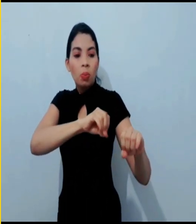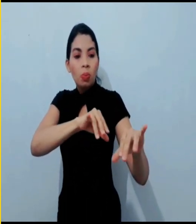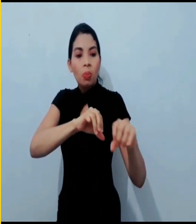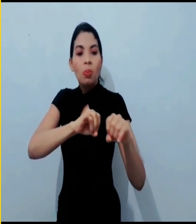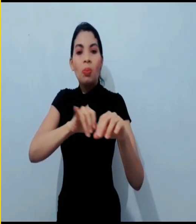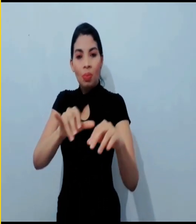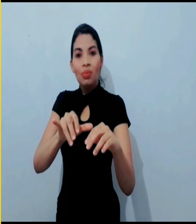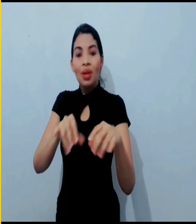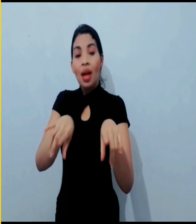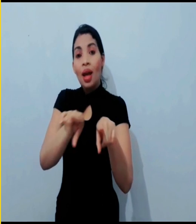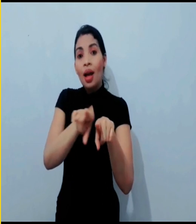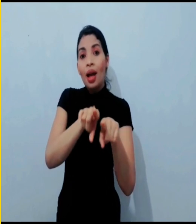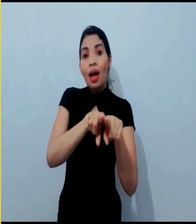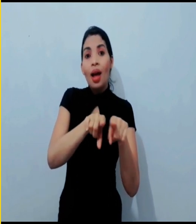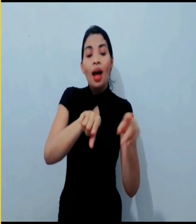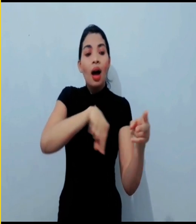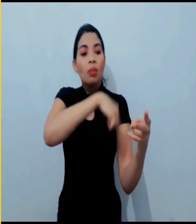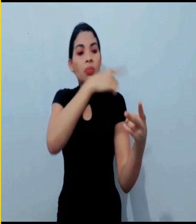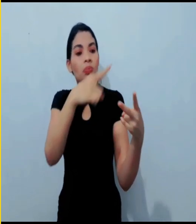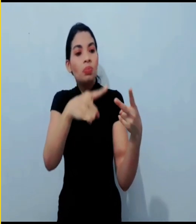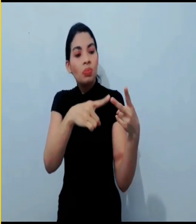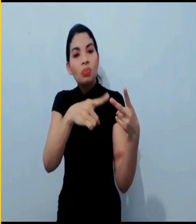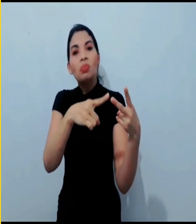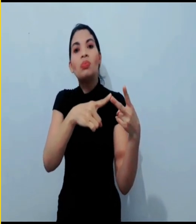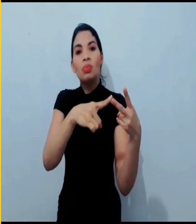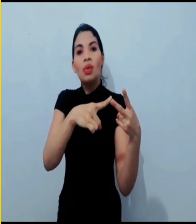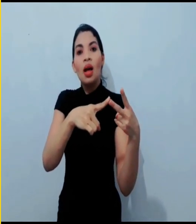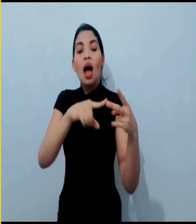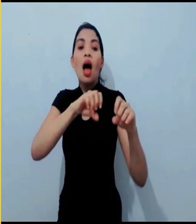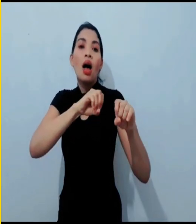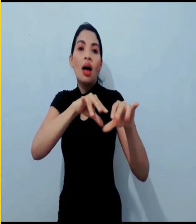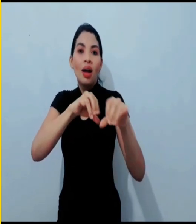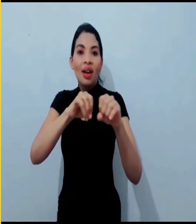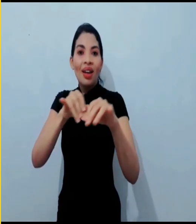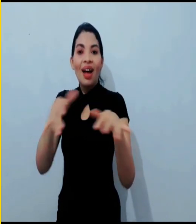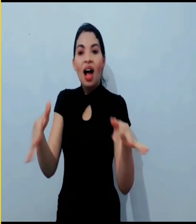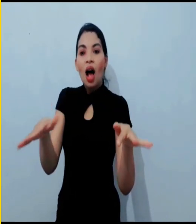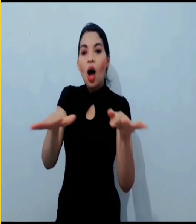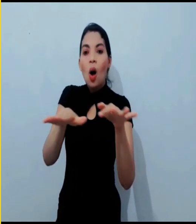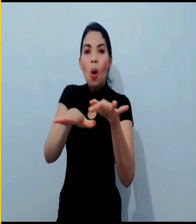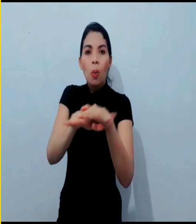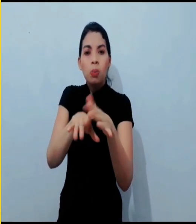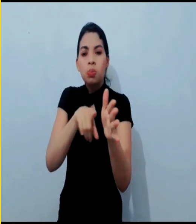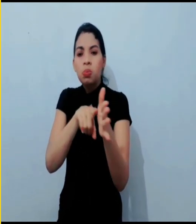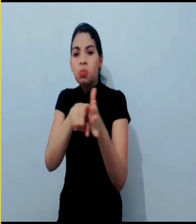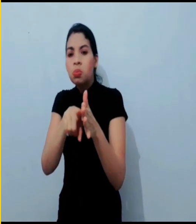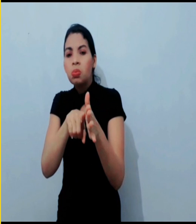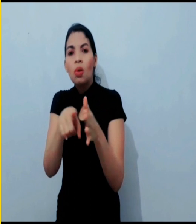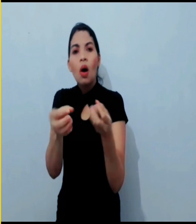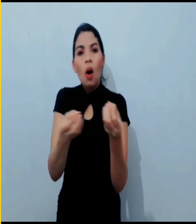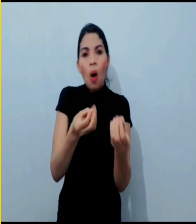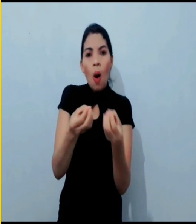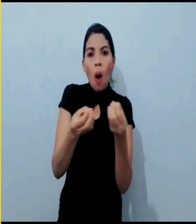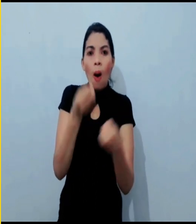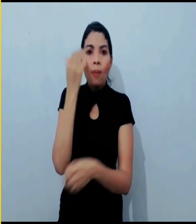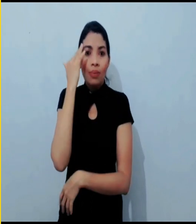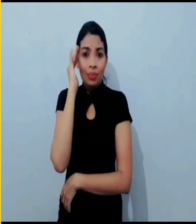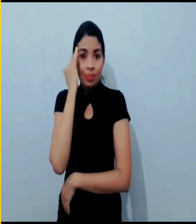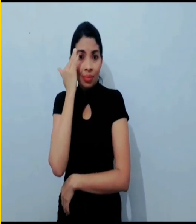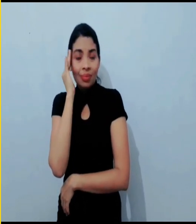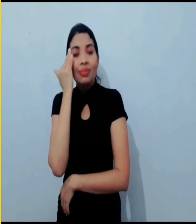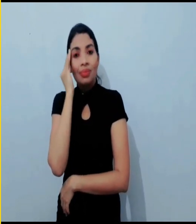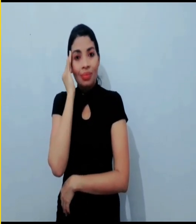Analisar a formação destes na perspectiva da educação inclusiva. Outro fator foi